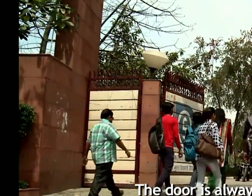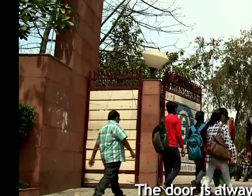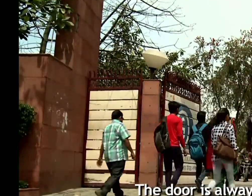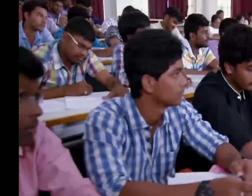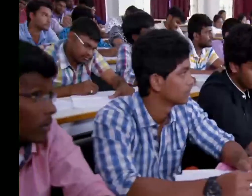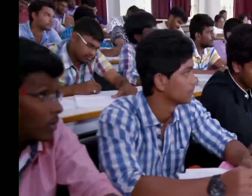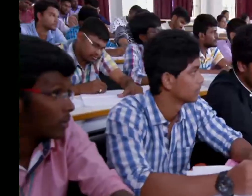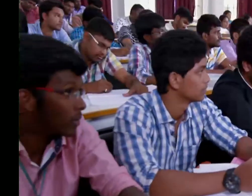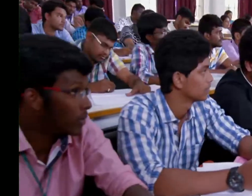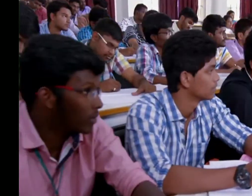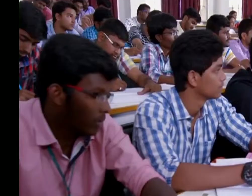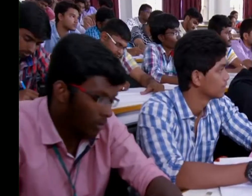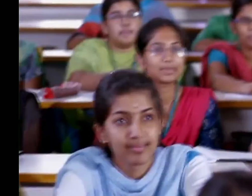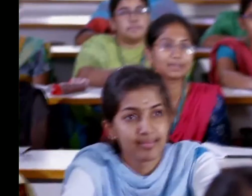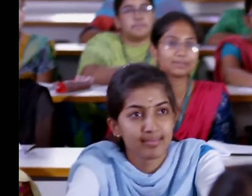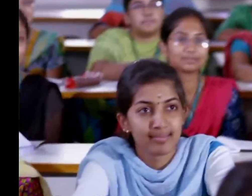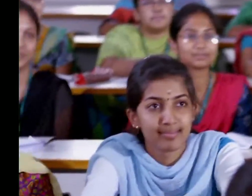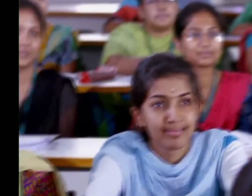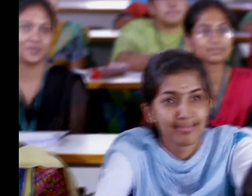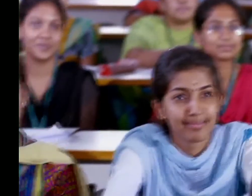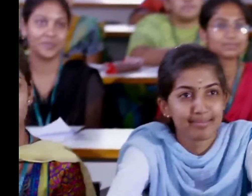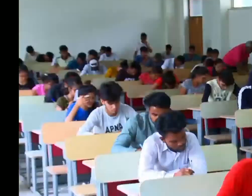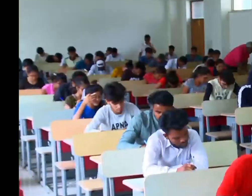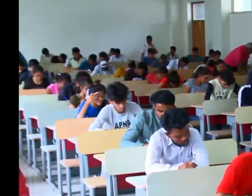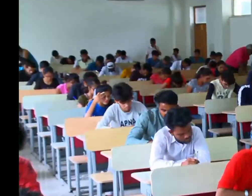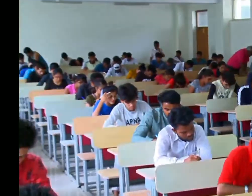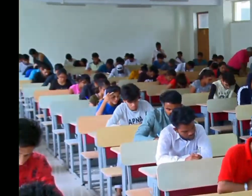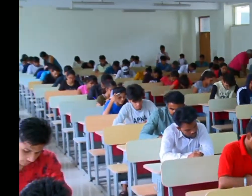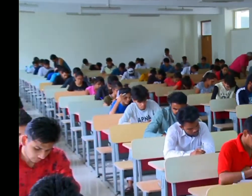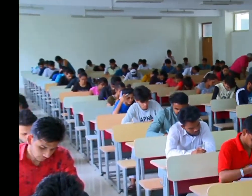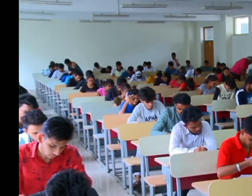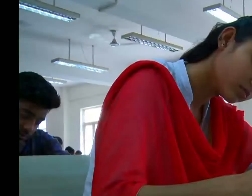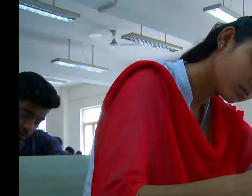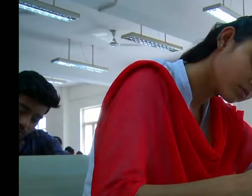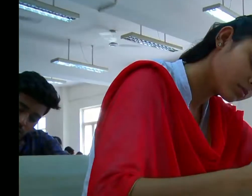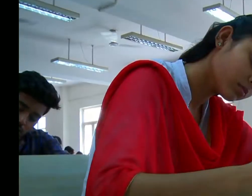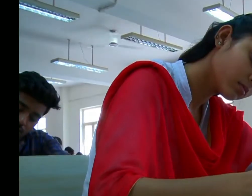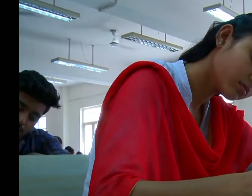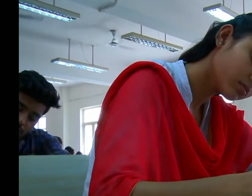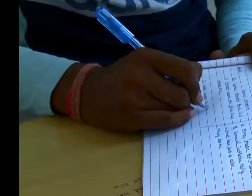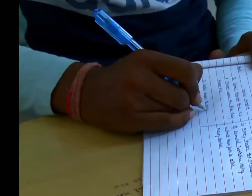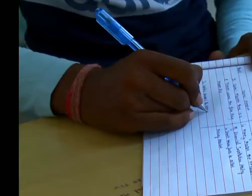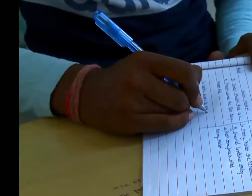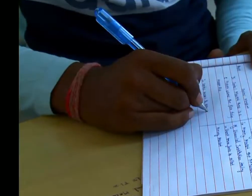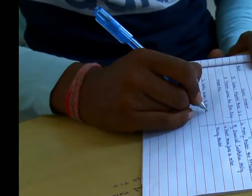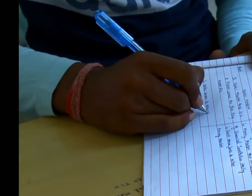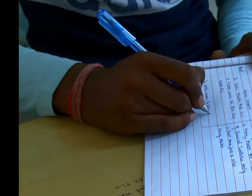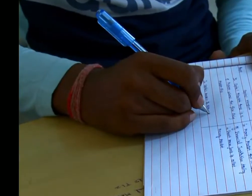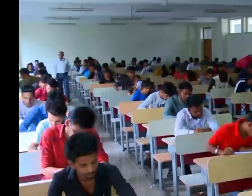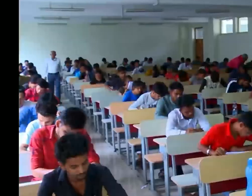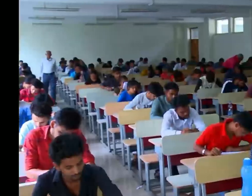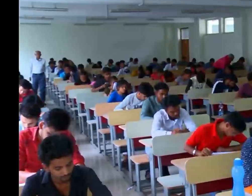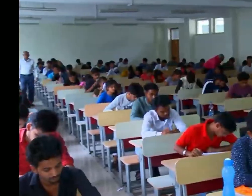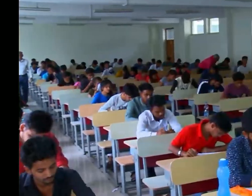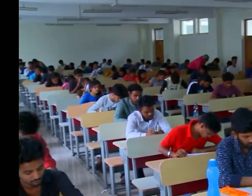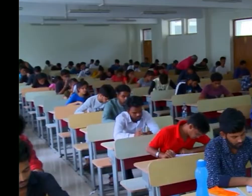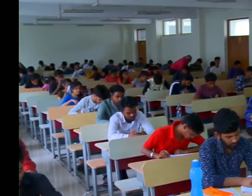खातिर। शिक्षा परीक्षा का अवसर एक बार ही क्यों मिलता